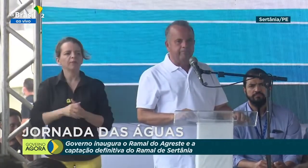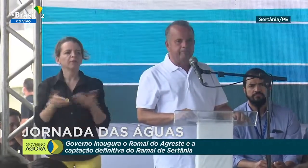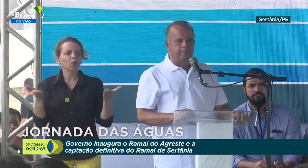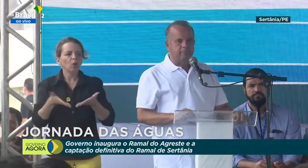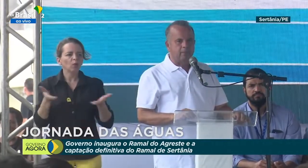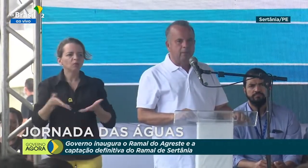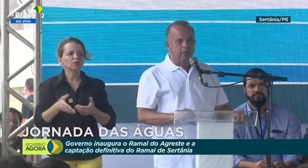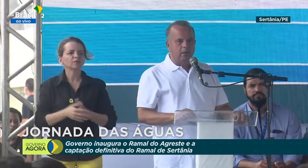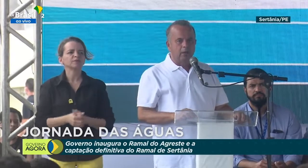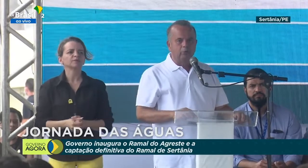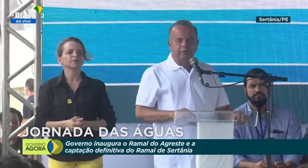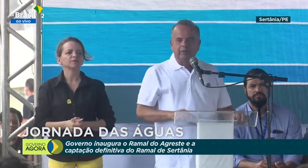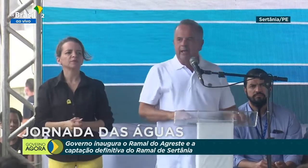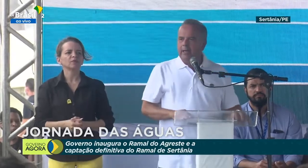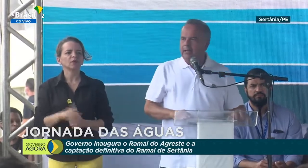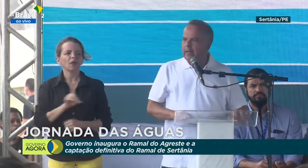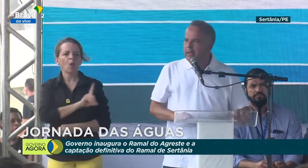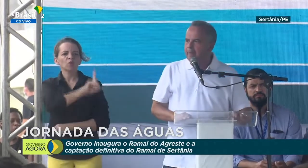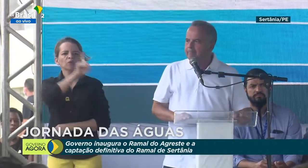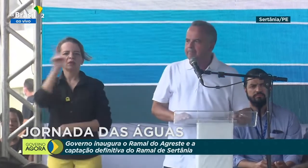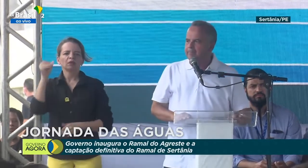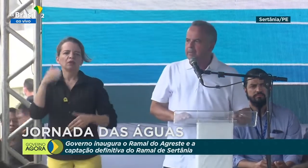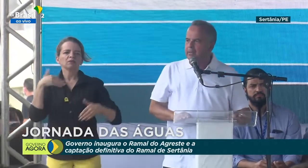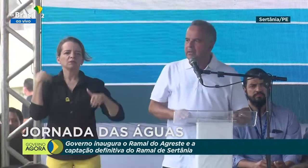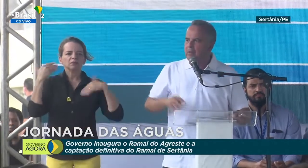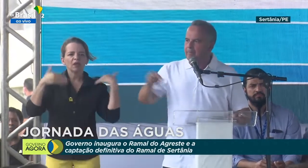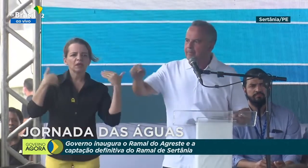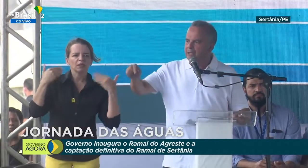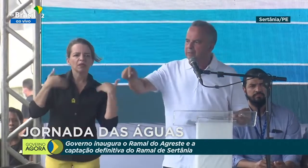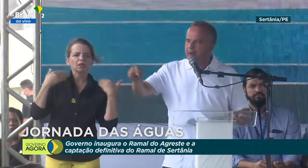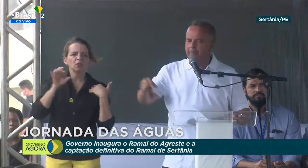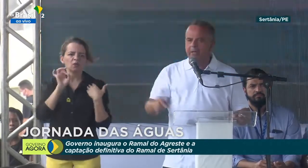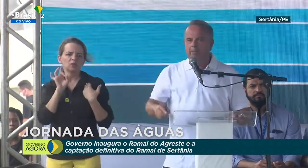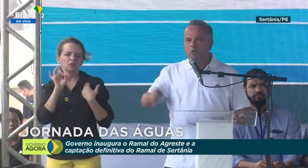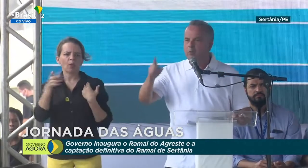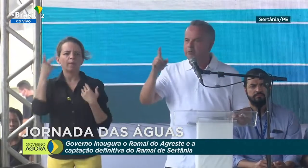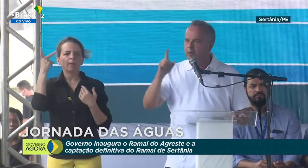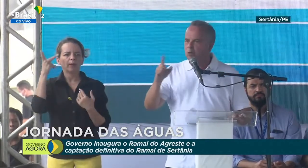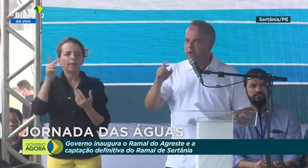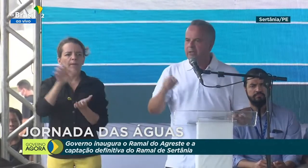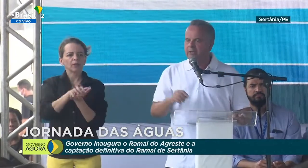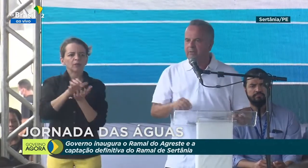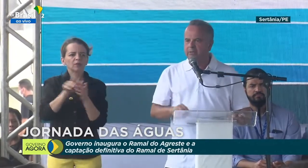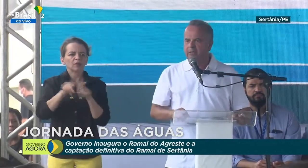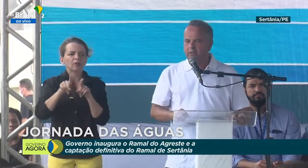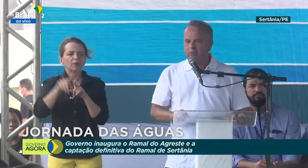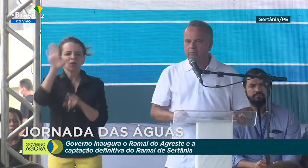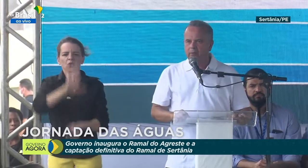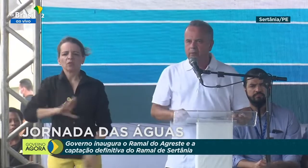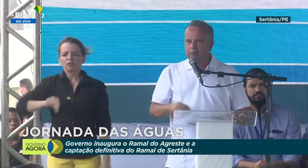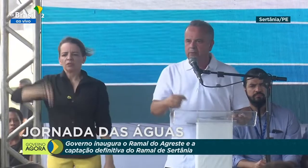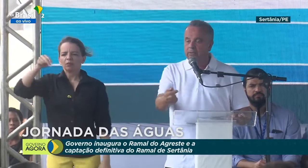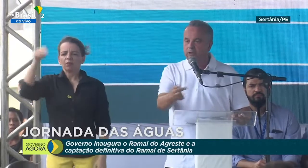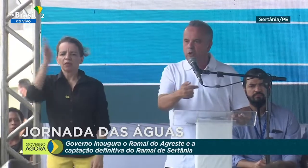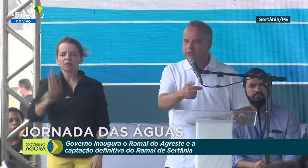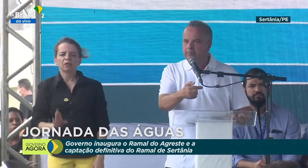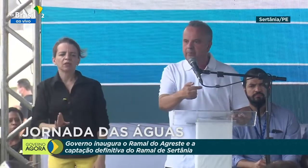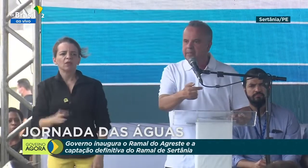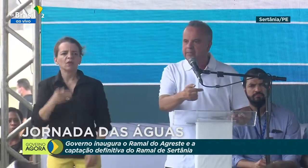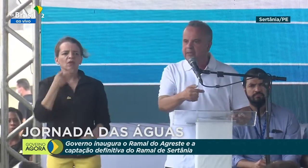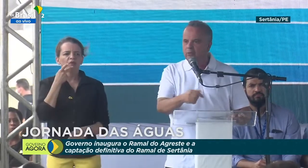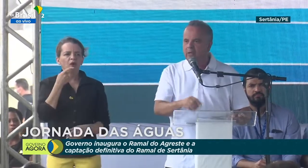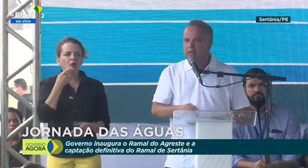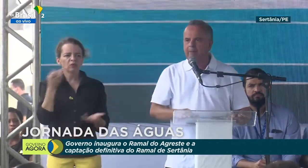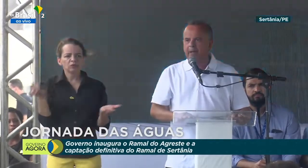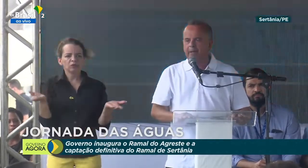Hoje é um dia de alegria, não apenas para Pernambuco, mas para o Nordeste brasileiro. Disse hoje,